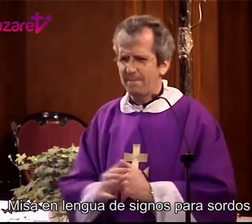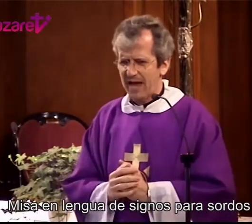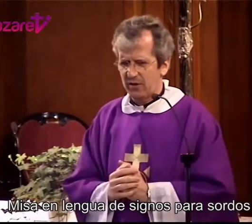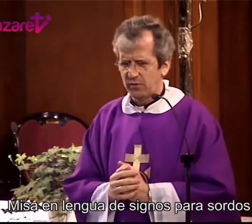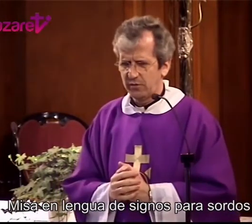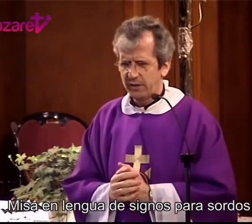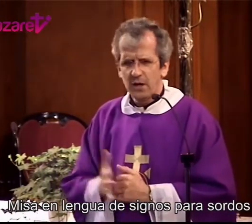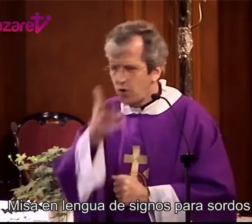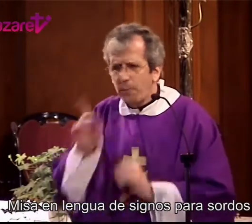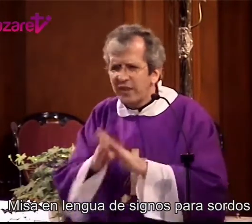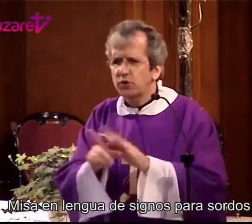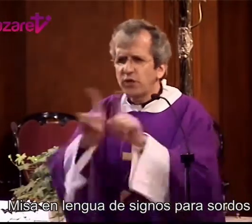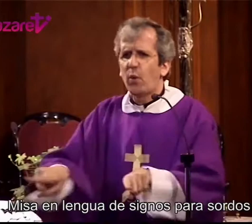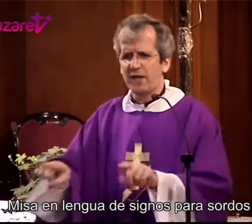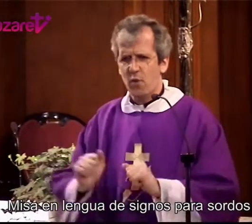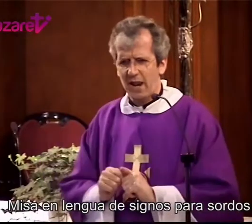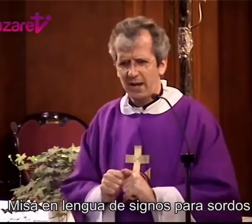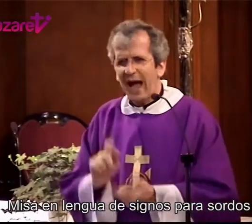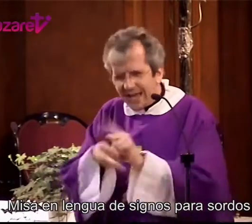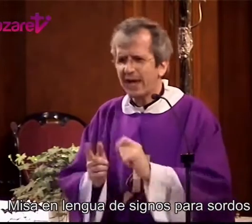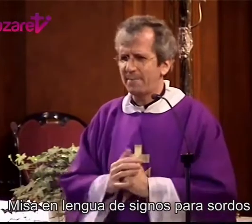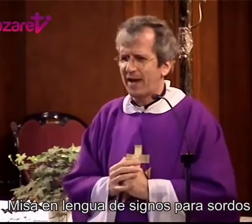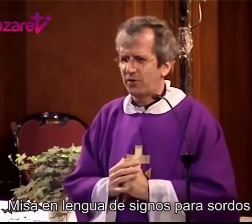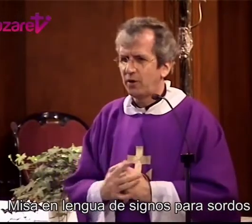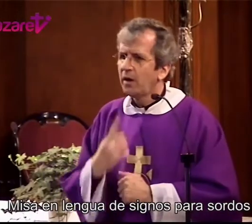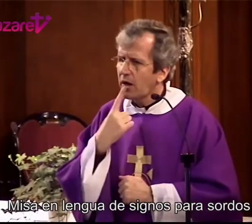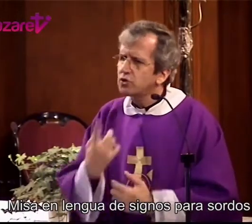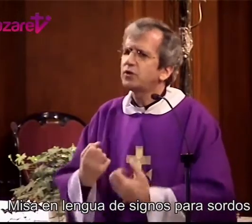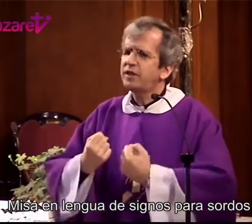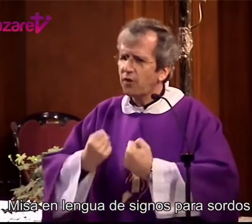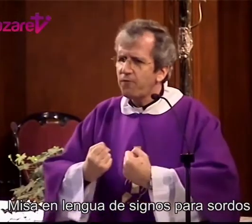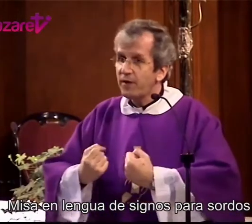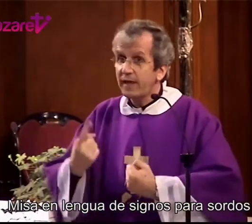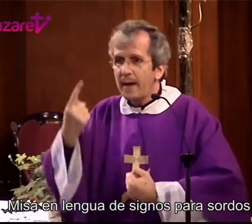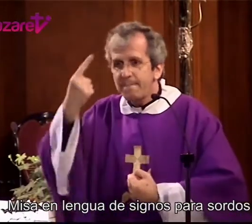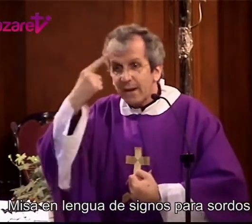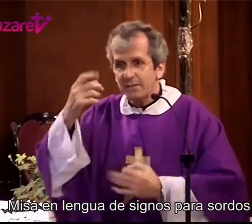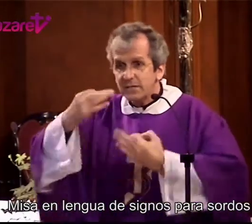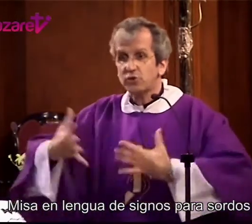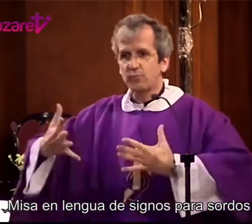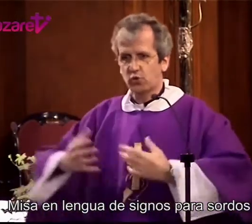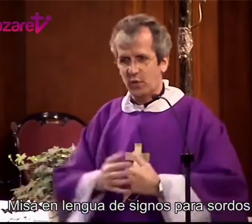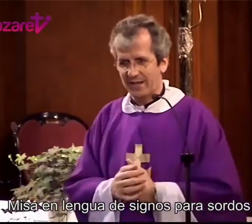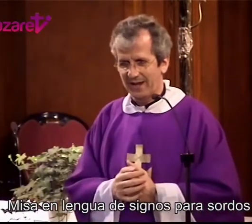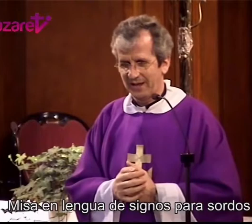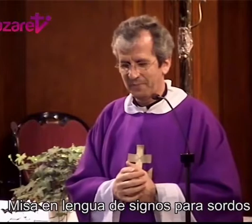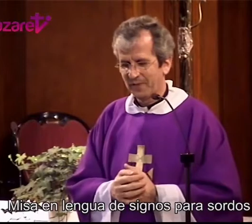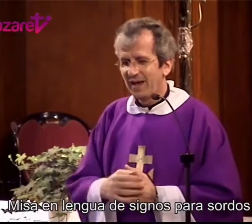cambiarlo, no puedes continuar igual, hay que cambiarlo. Y nos lo dice con fuerza para ver si nos damos cuenta.